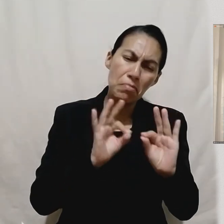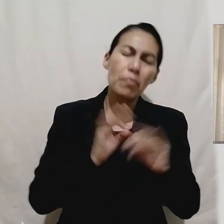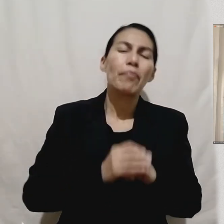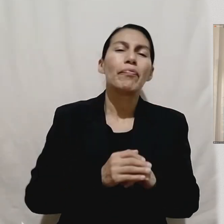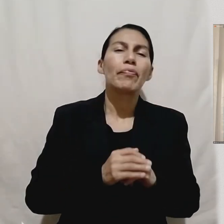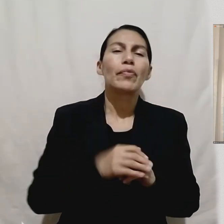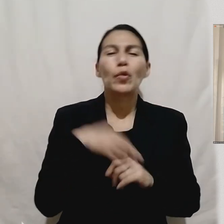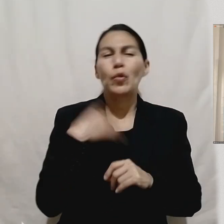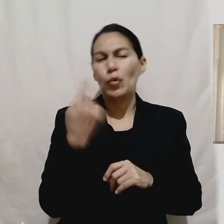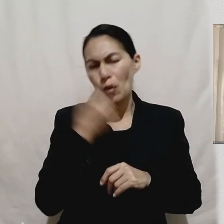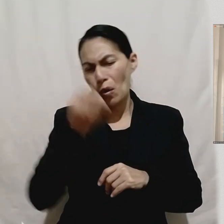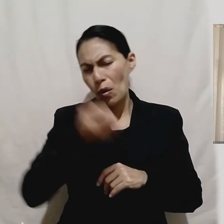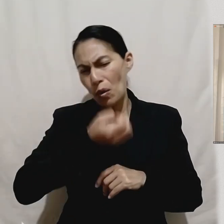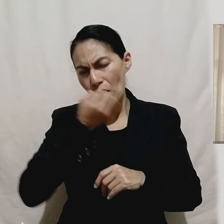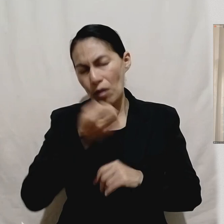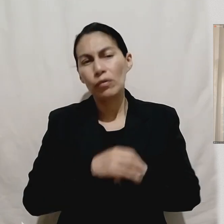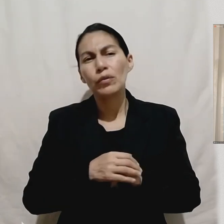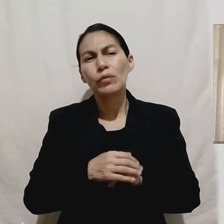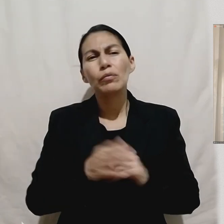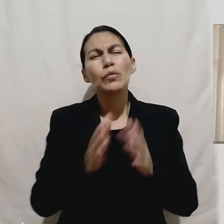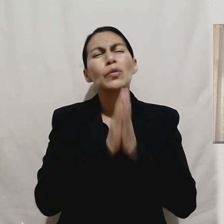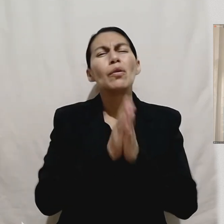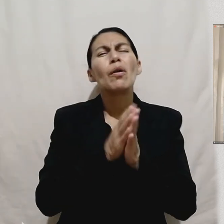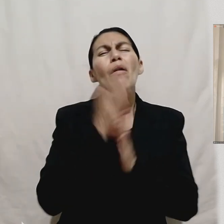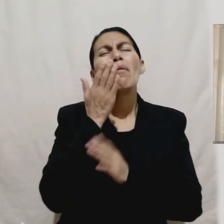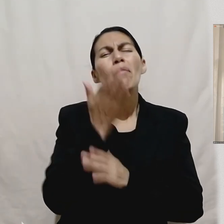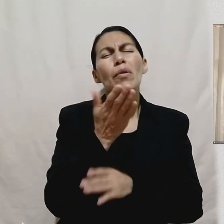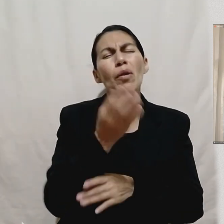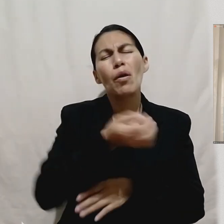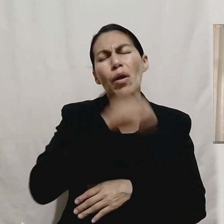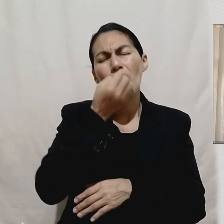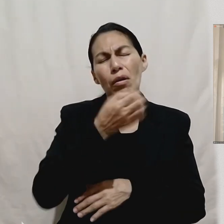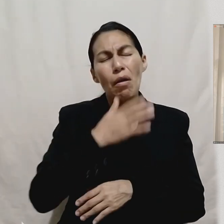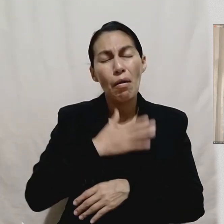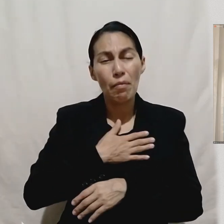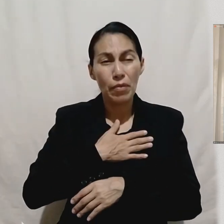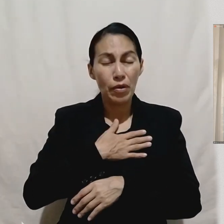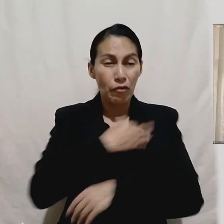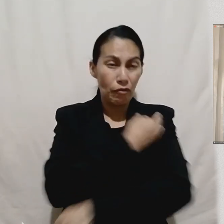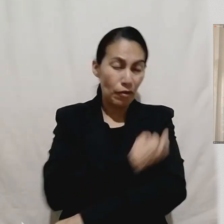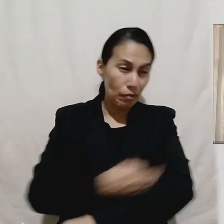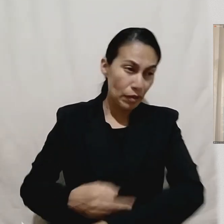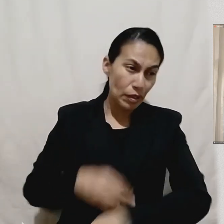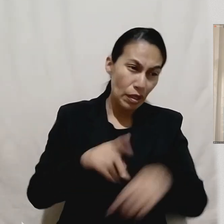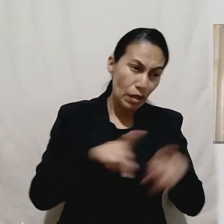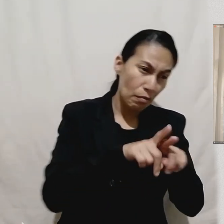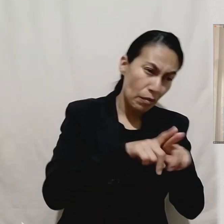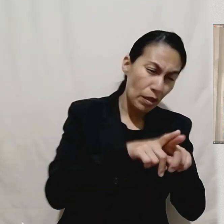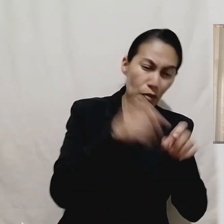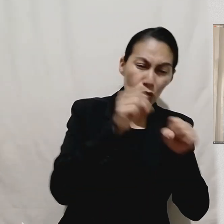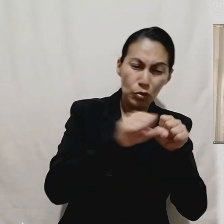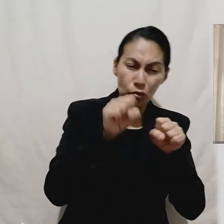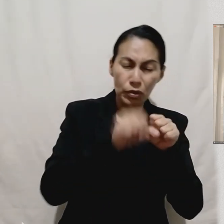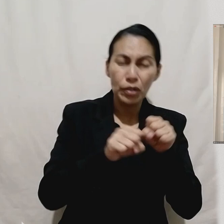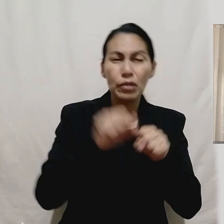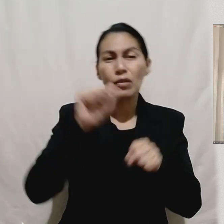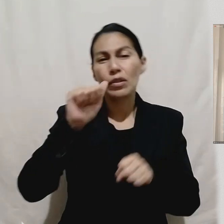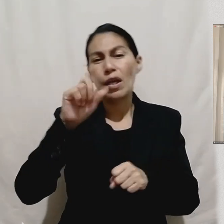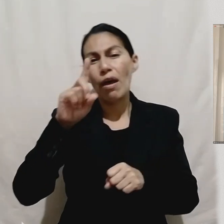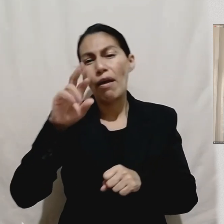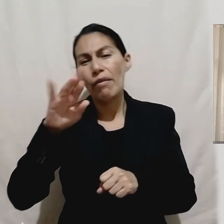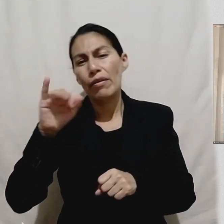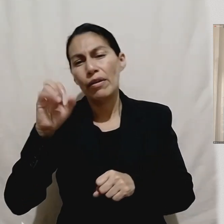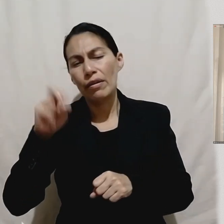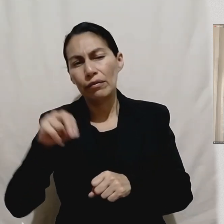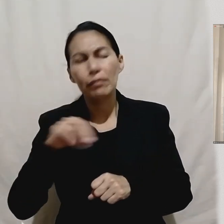orando pido oración por los hogares de mis hermanos por mis sobrinos y por Adrián Claro